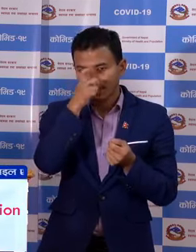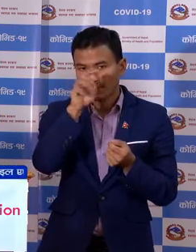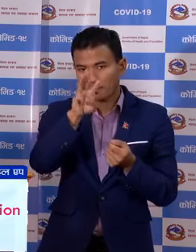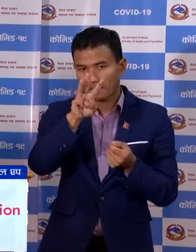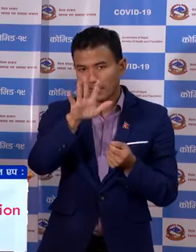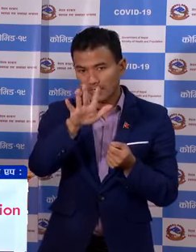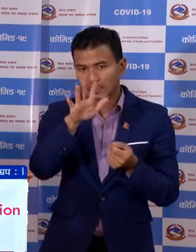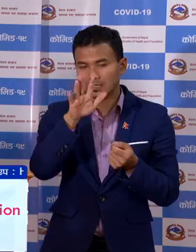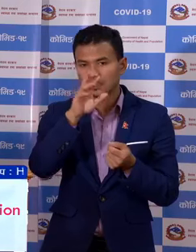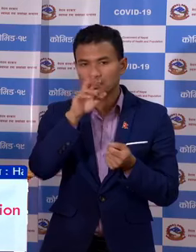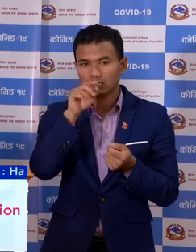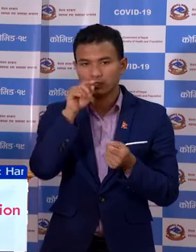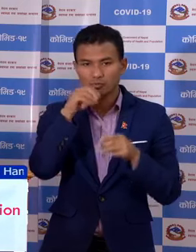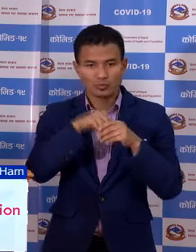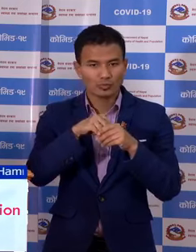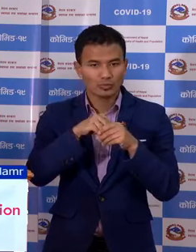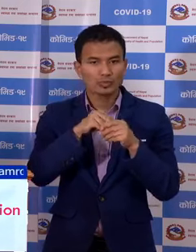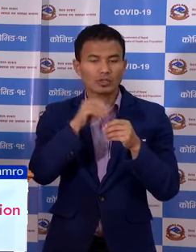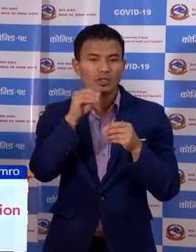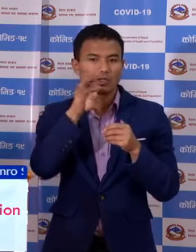5,335 र त्यसमा